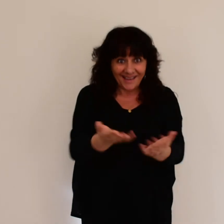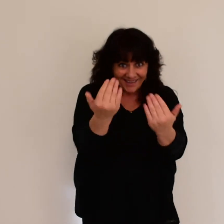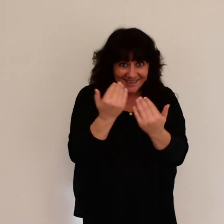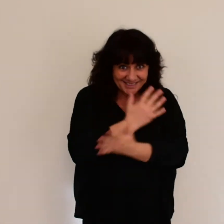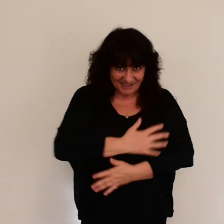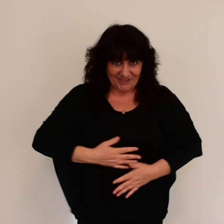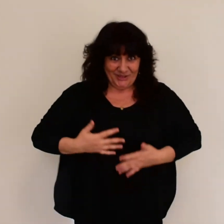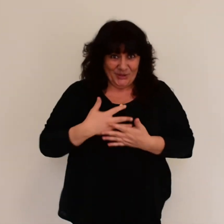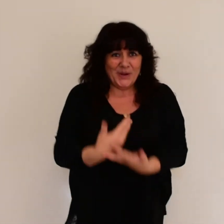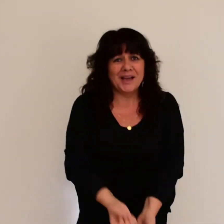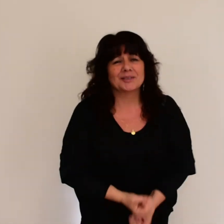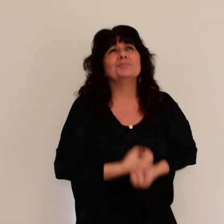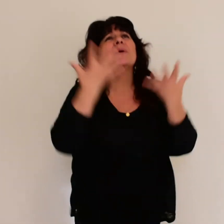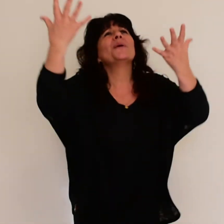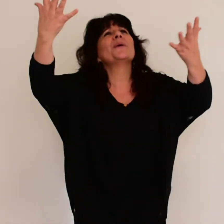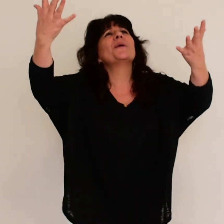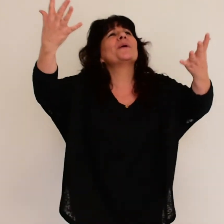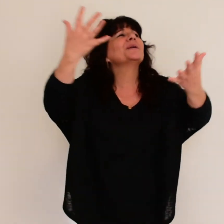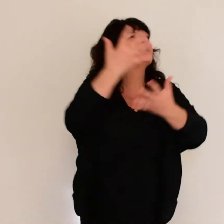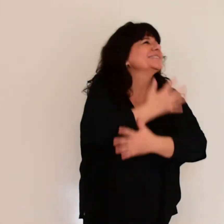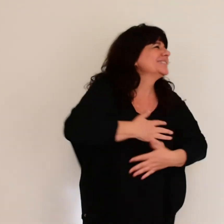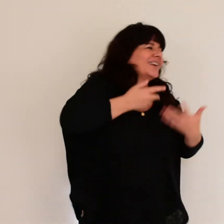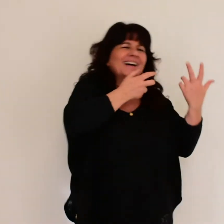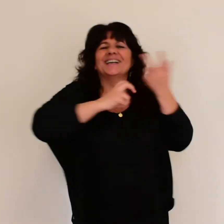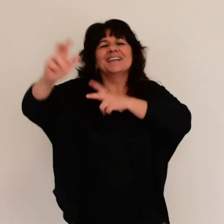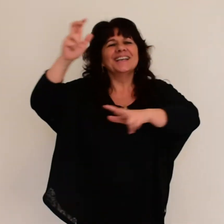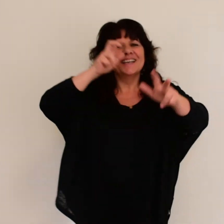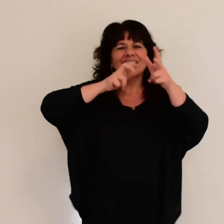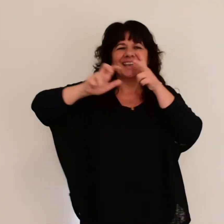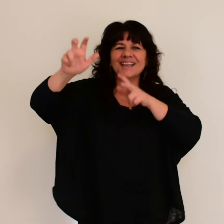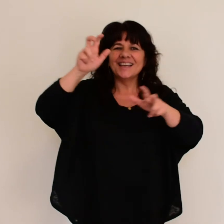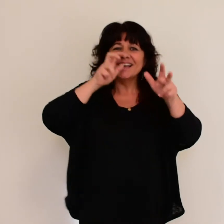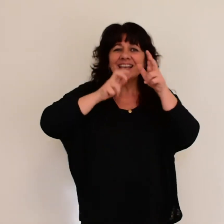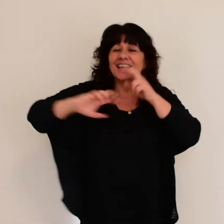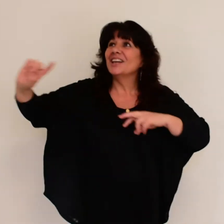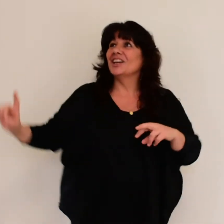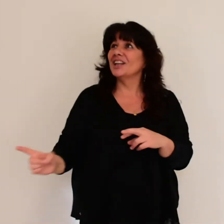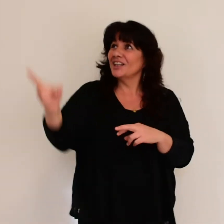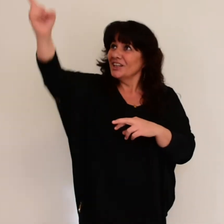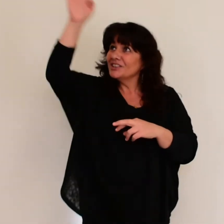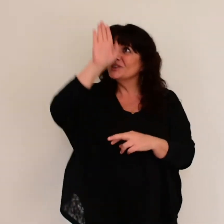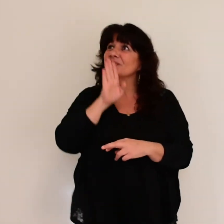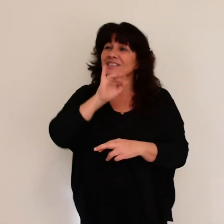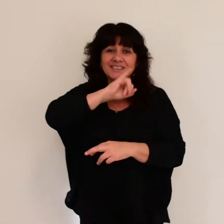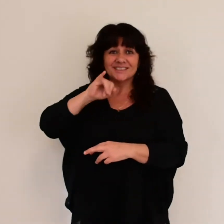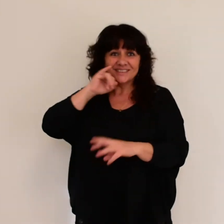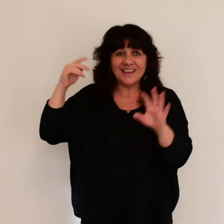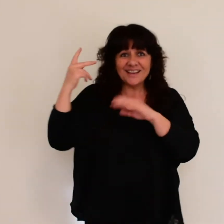Jubile, cri de joie, car il est grand au milieu